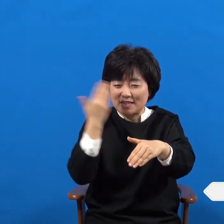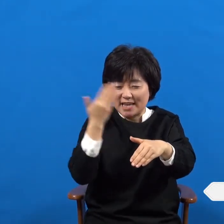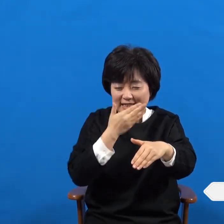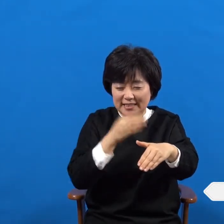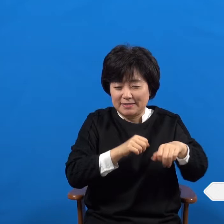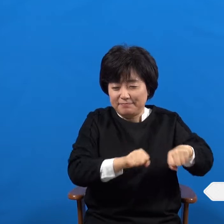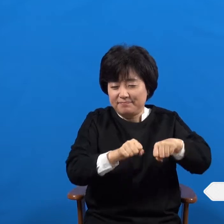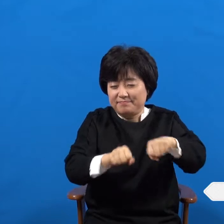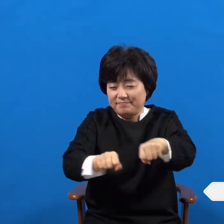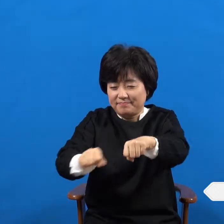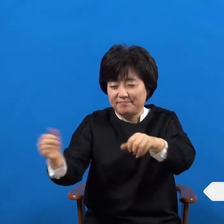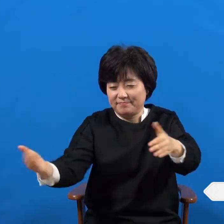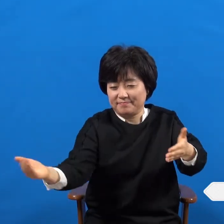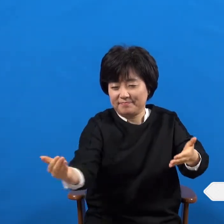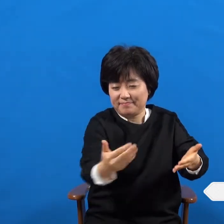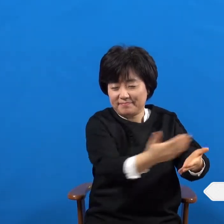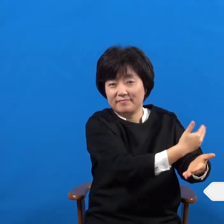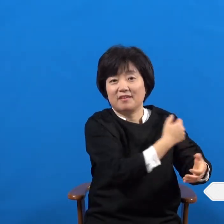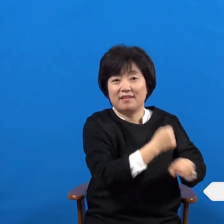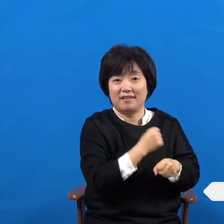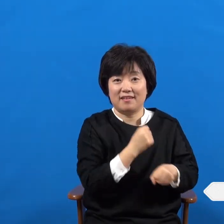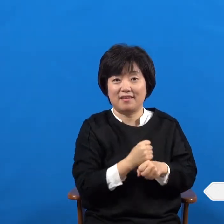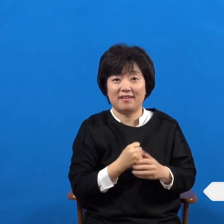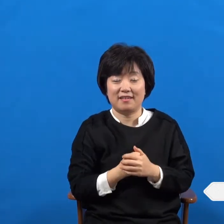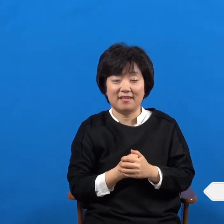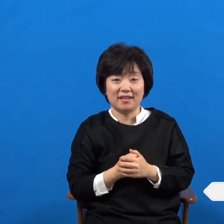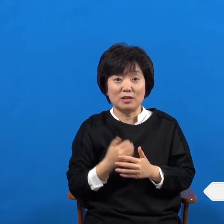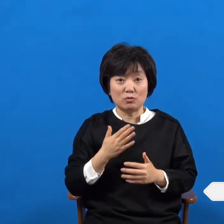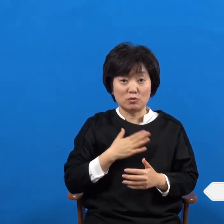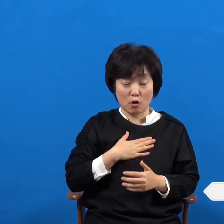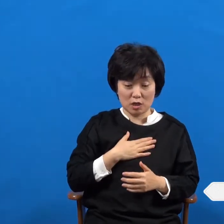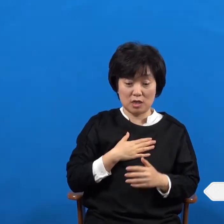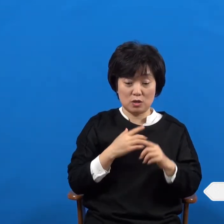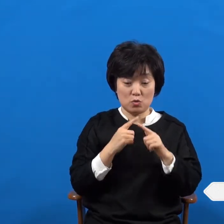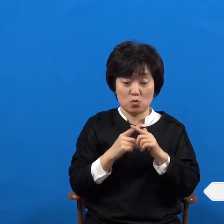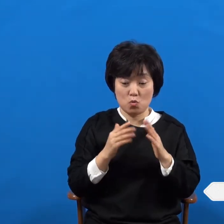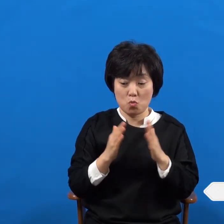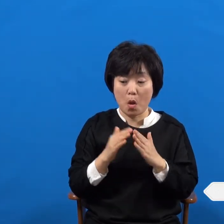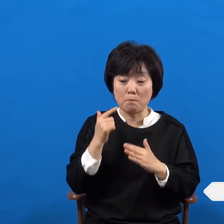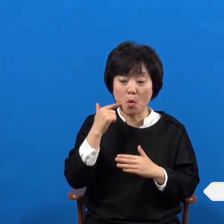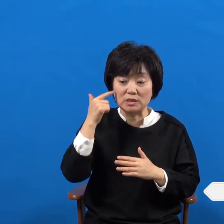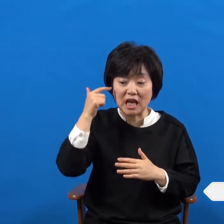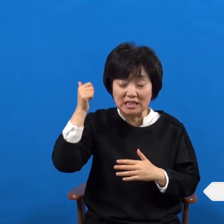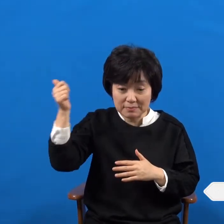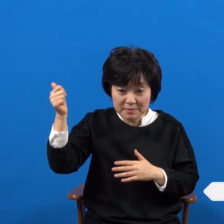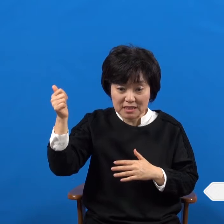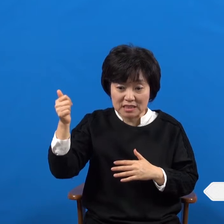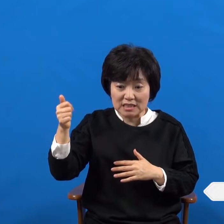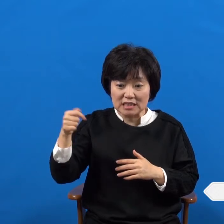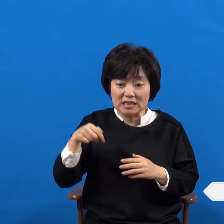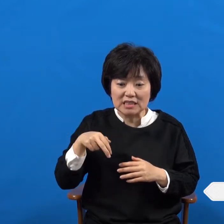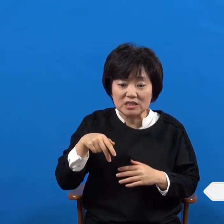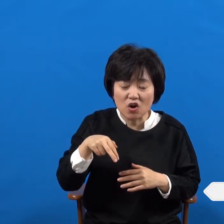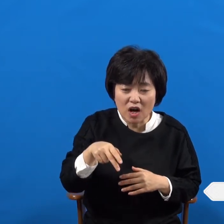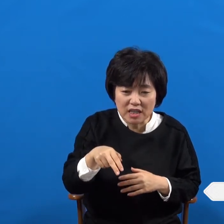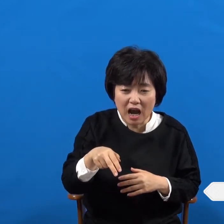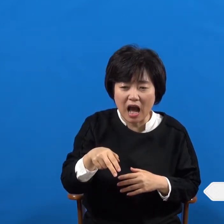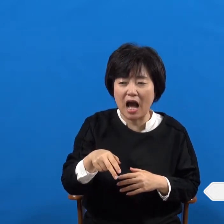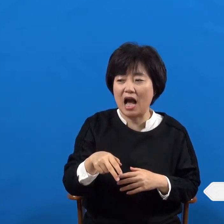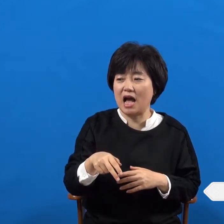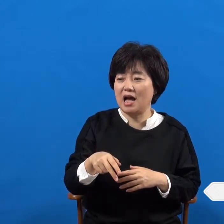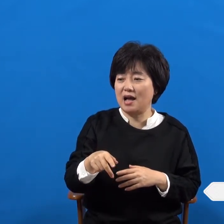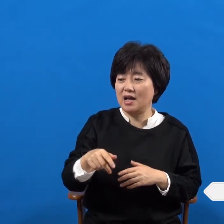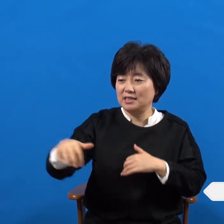밤에 저희 교회 목사님이 교회 주변에 사시는데 근처에 뭘 사러 걸어 나갔다가 지나가는